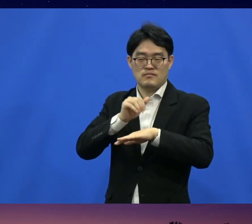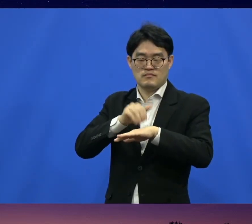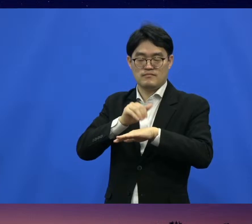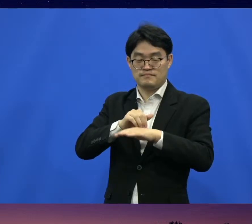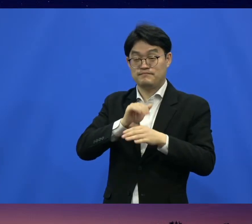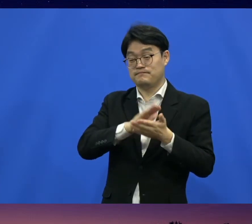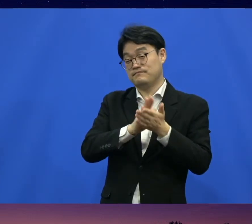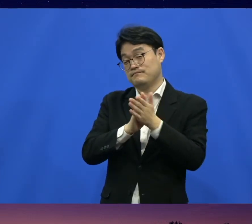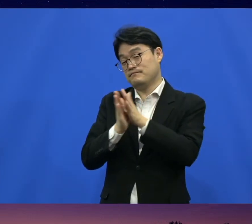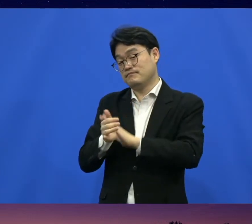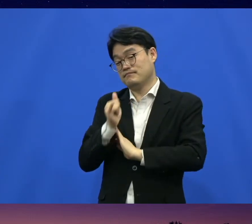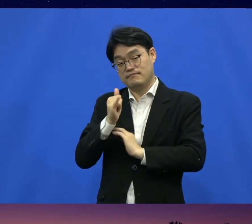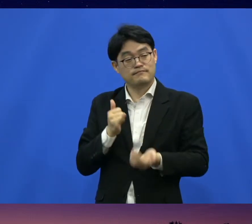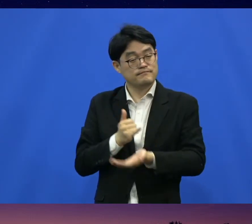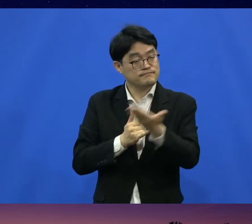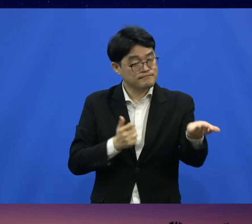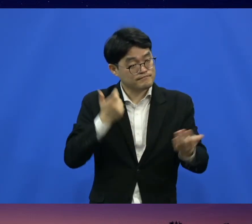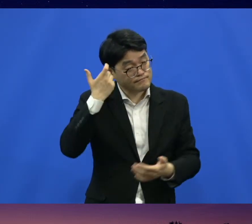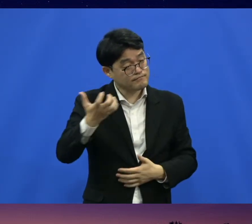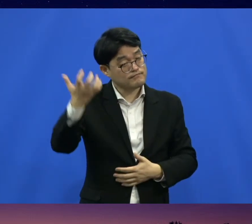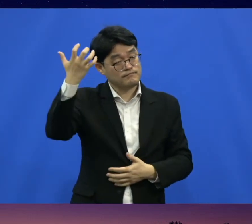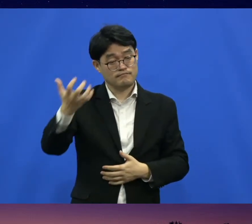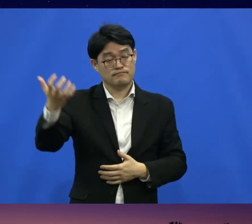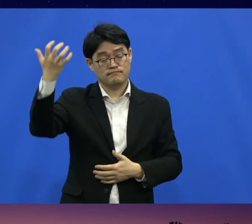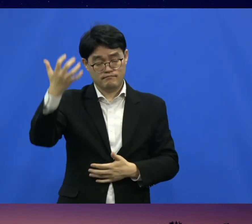아니에요. 느림이에요. 편리함이 아니에요.